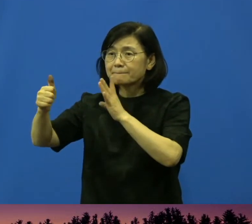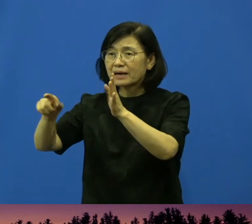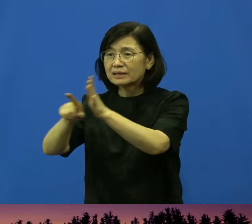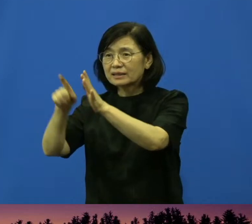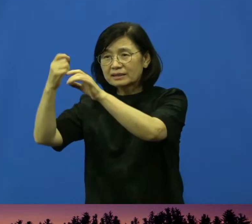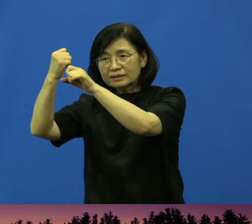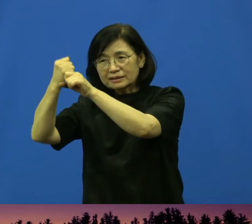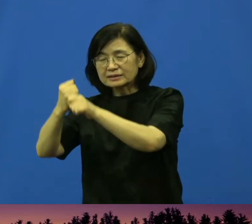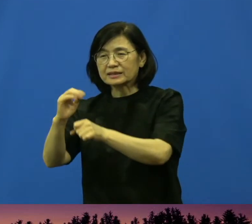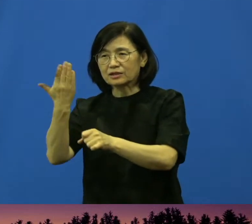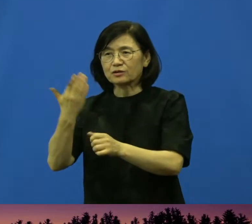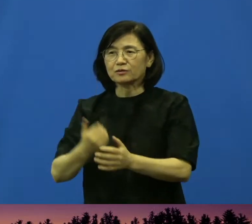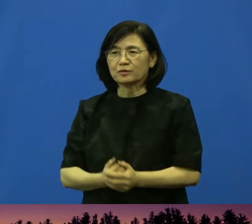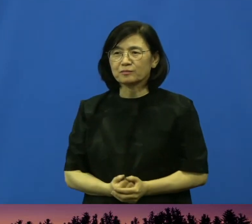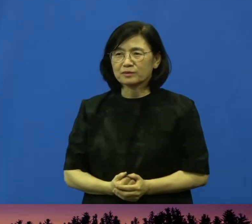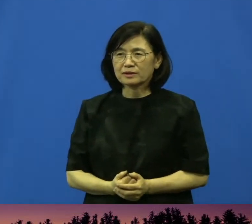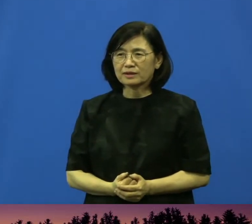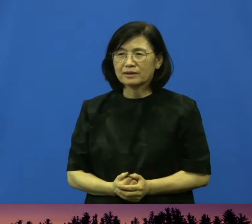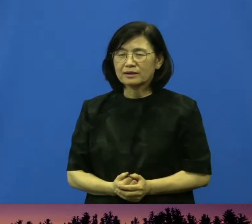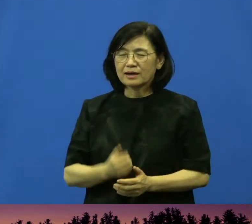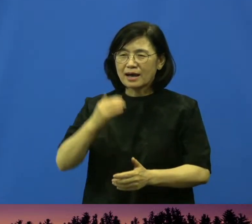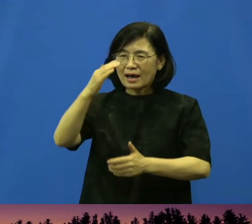근데 여기까지 오기가 너무 험난한 거예요.